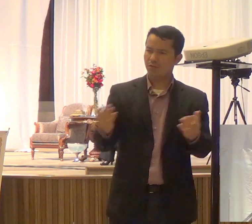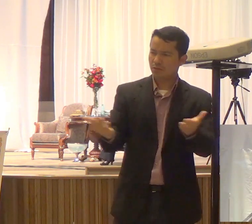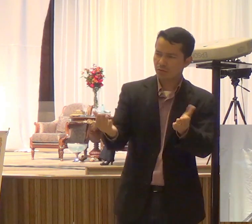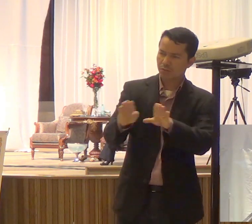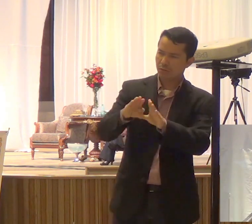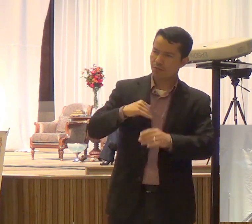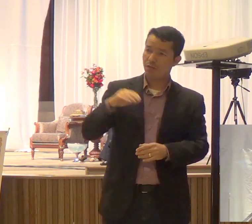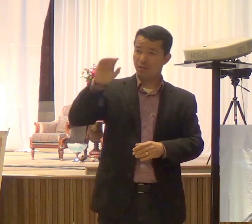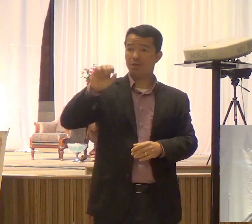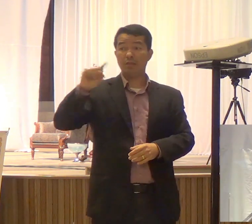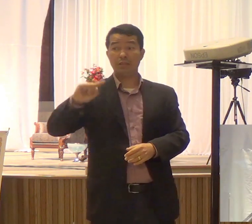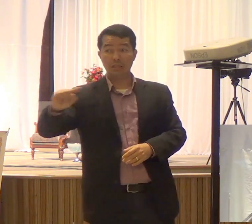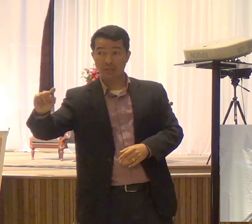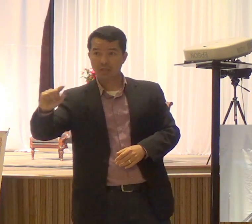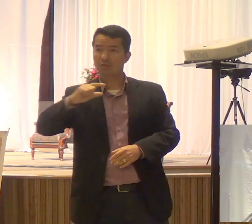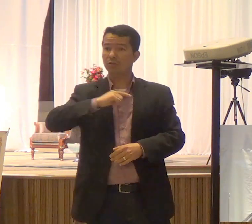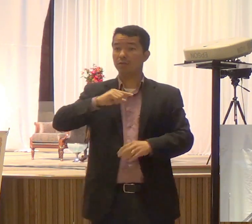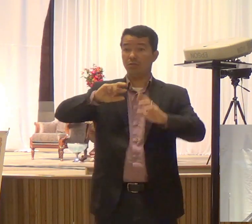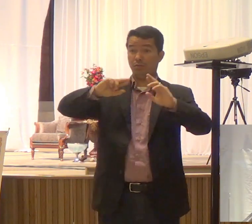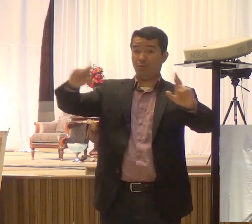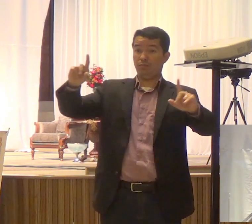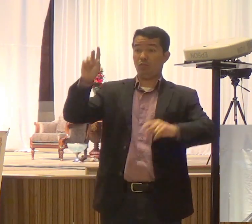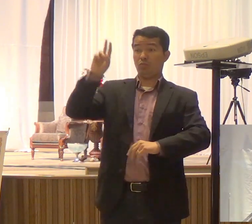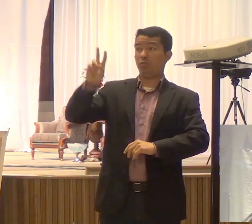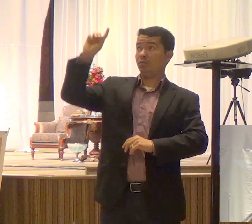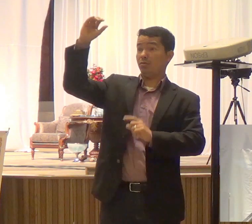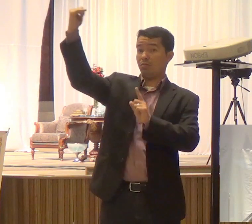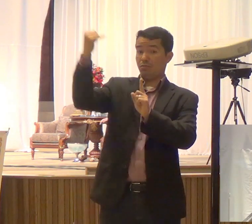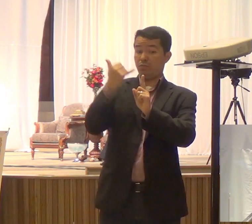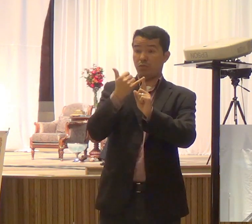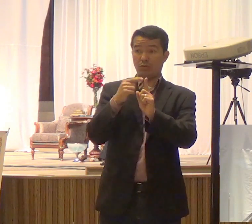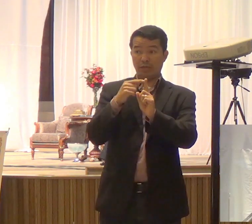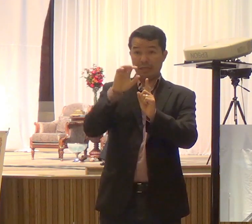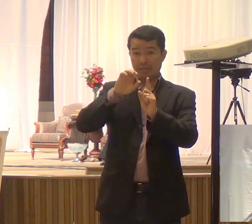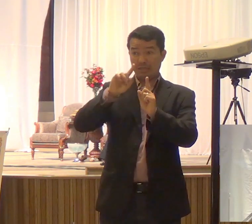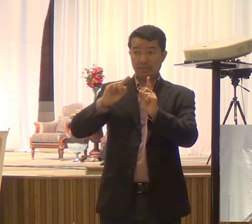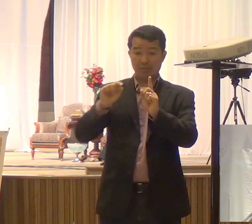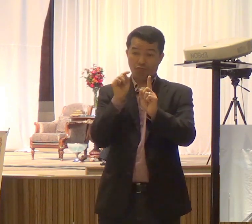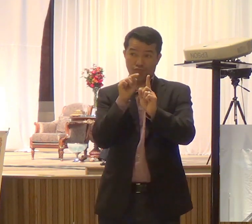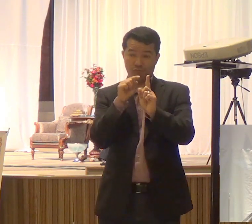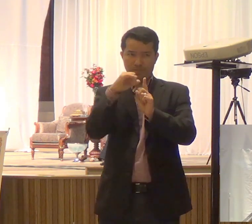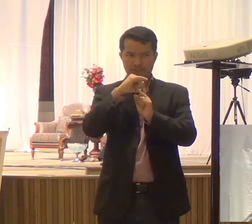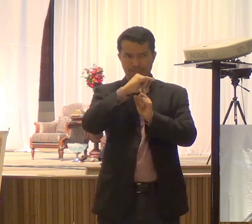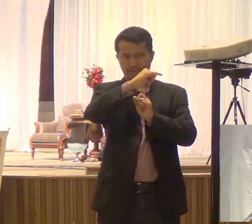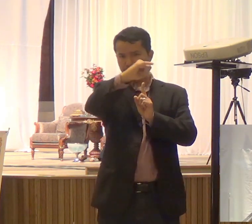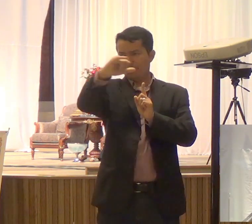Ezequiel é usado por Deus. Ele diz: venham a mim a palavra do Senhor, e ele começa a entregar a palavra do Senhor para aquele povo,